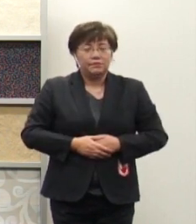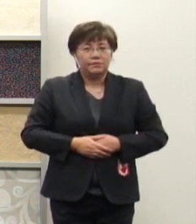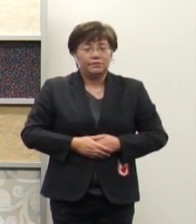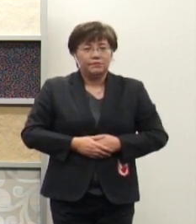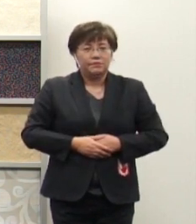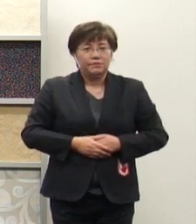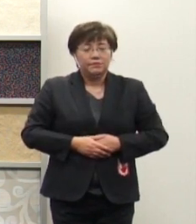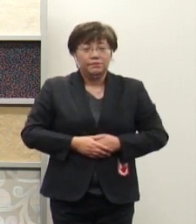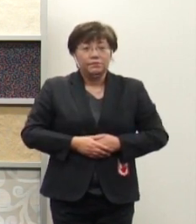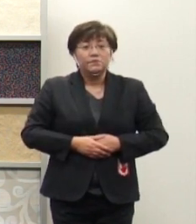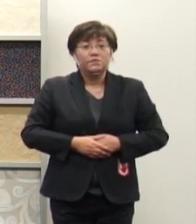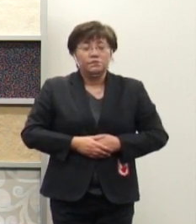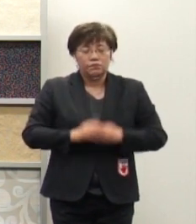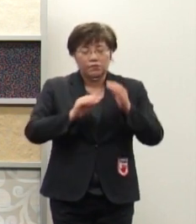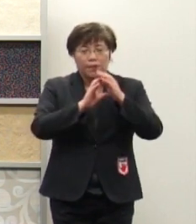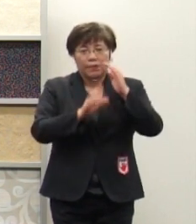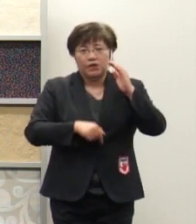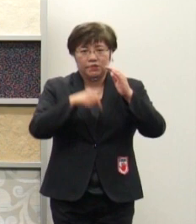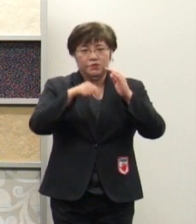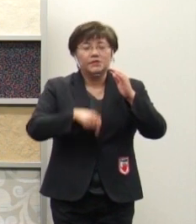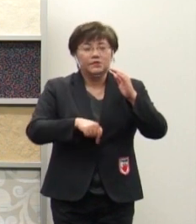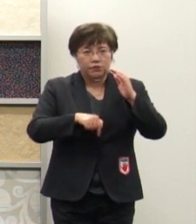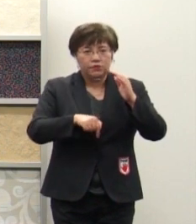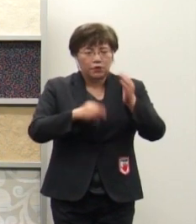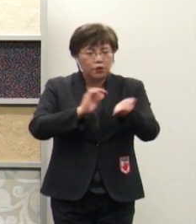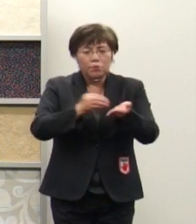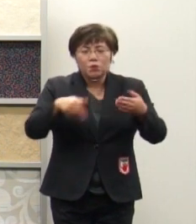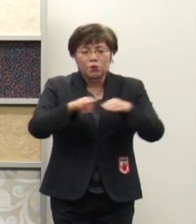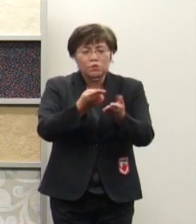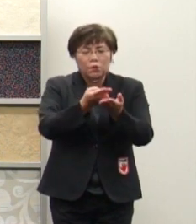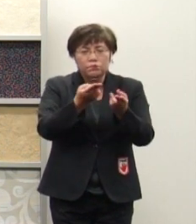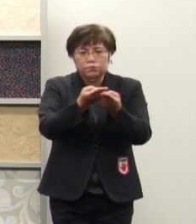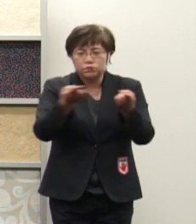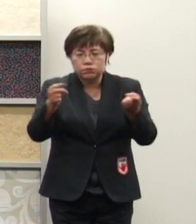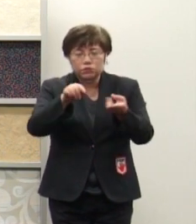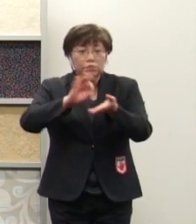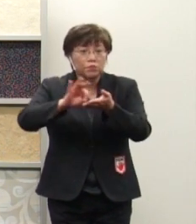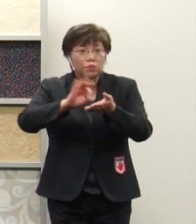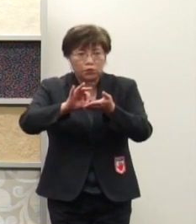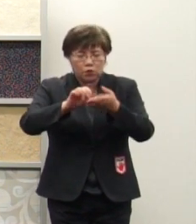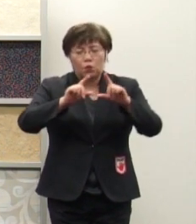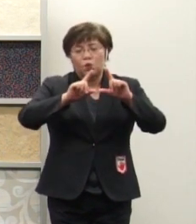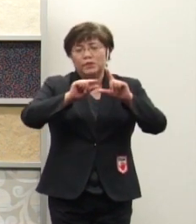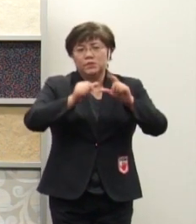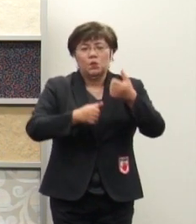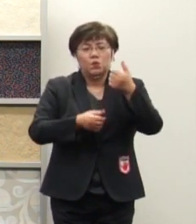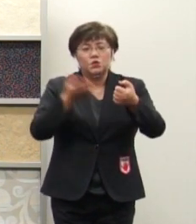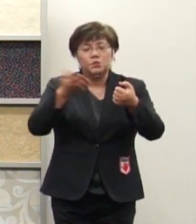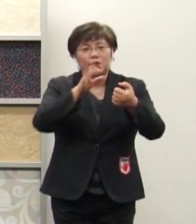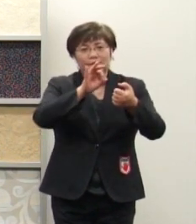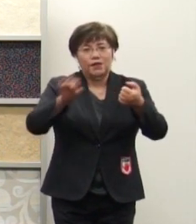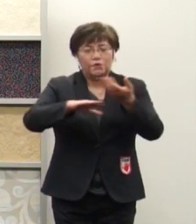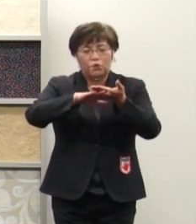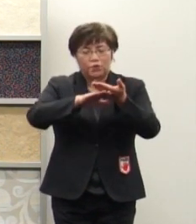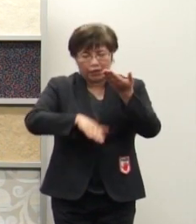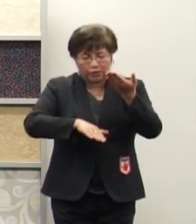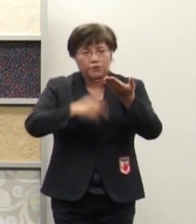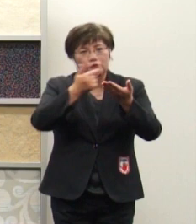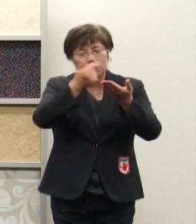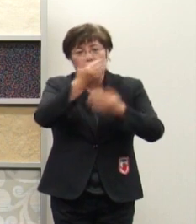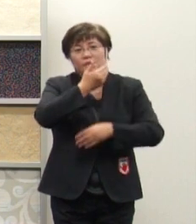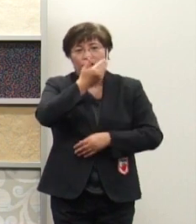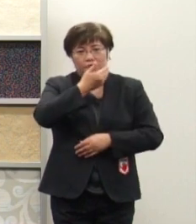ご案内のとおり、本件ですが病床使用率 50% 以下という点を大変重要指標とした上